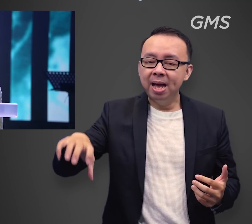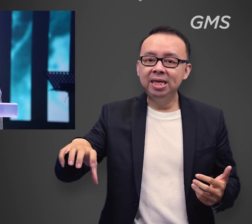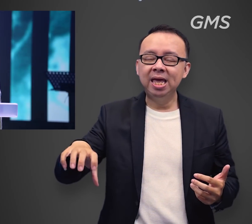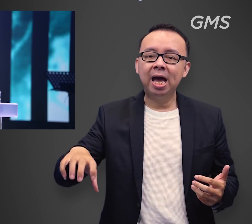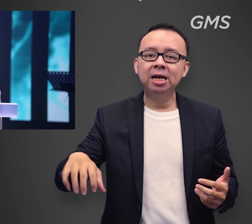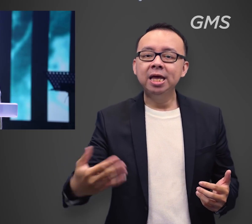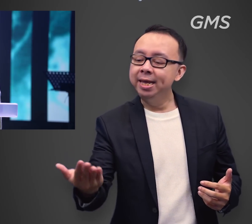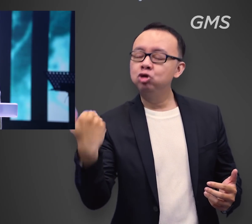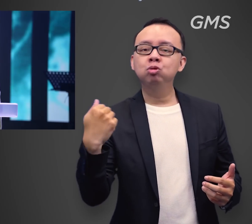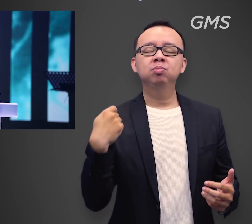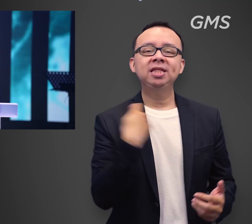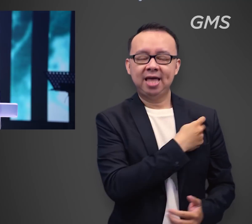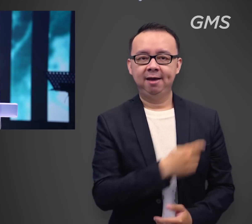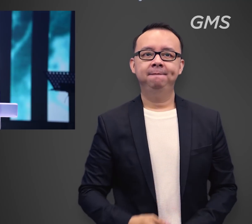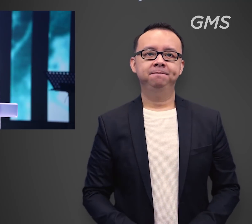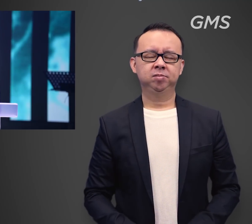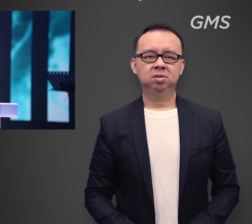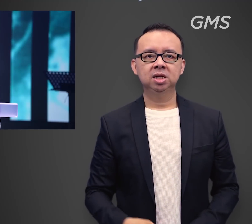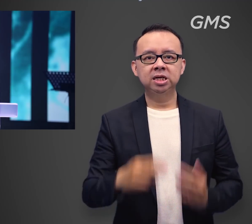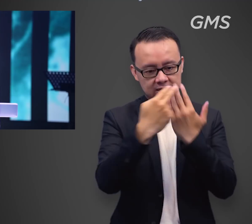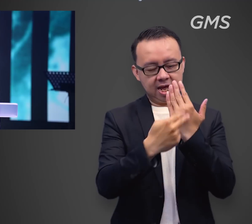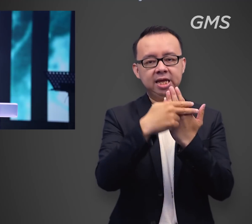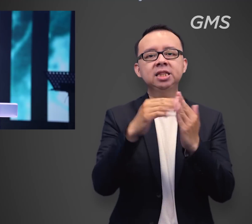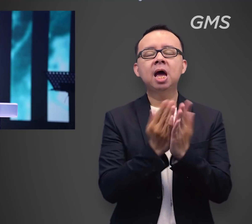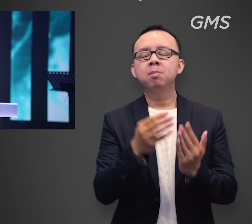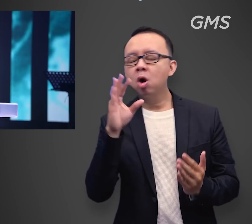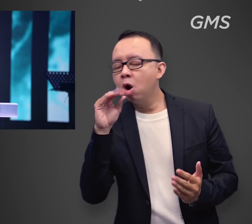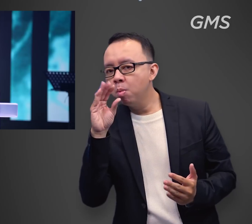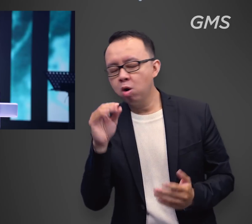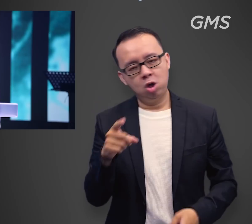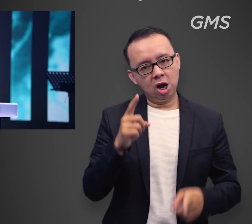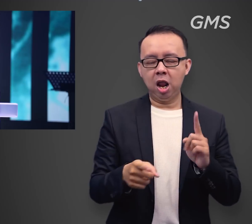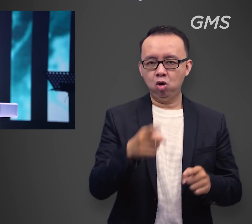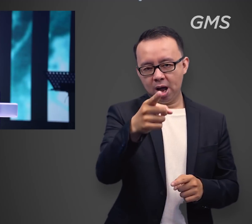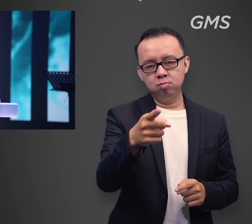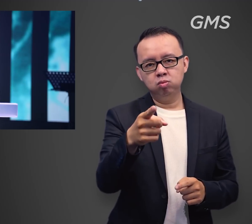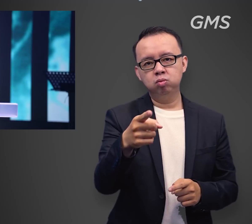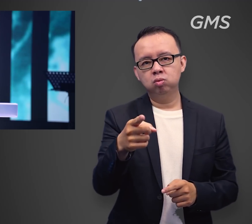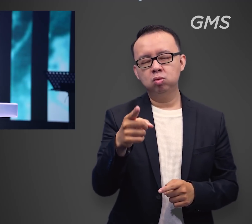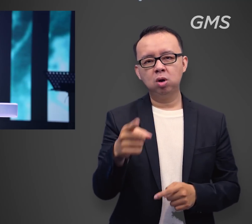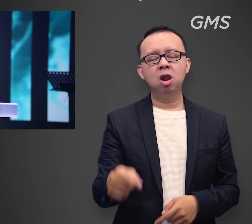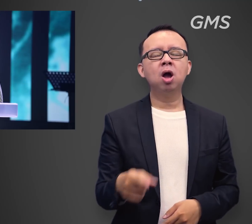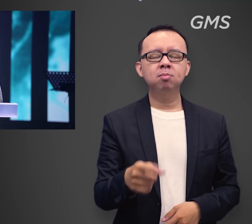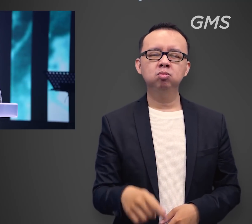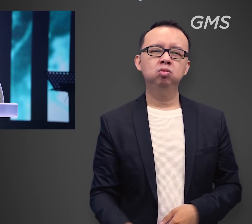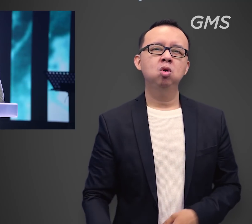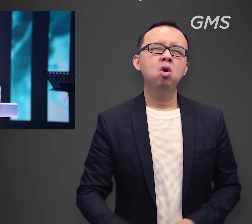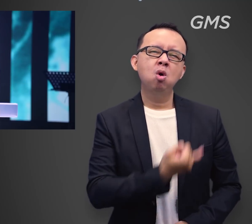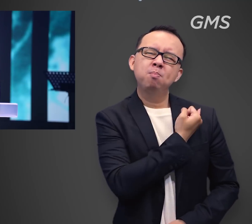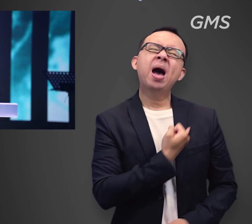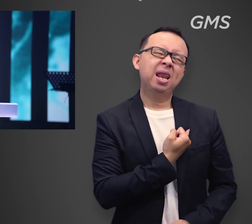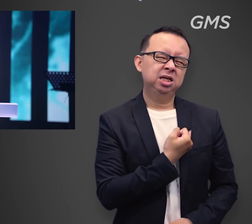Ya, kata Alkitab, kalau kamu malas, kalau kamu gak mau bekerja malas ya jangan makan. Jadi tugasmu adalah bekerja, tugas kita